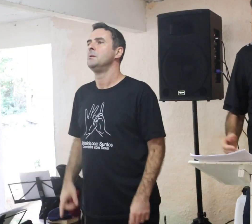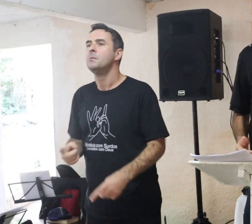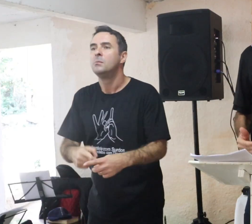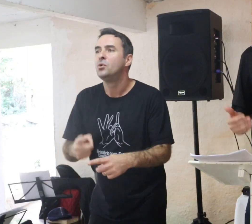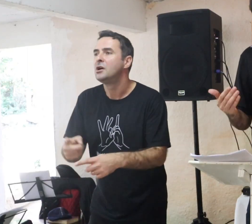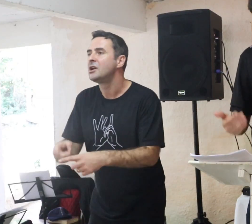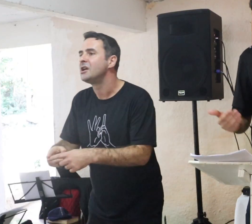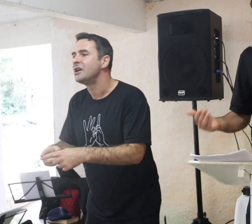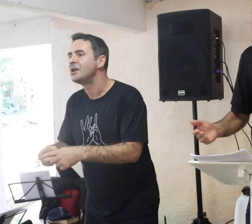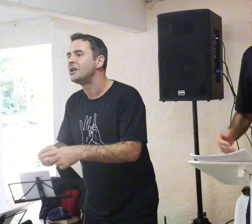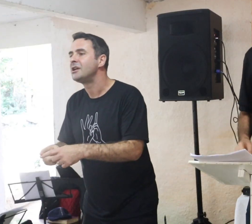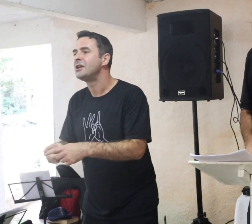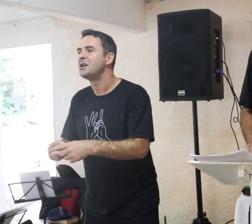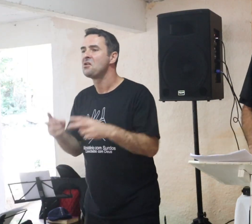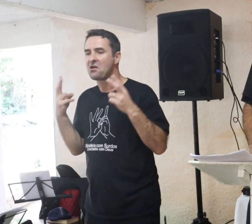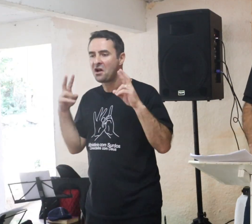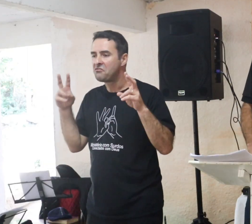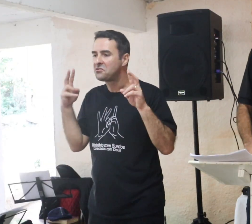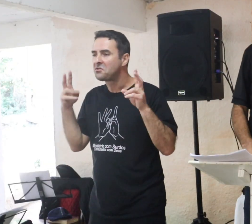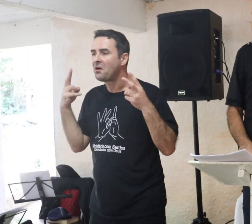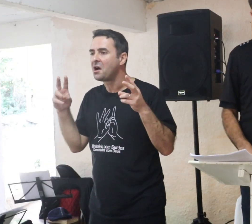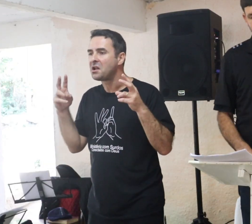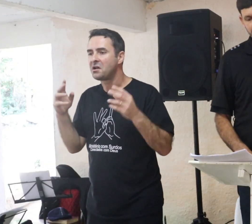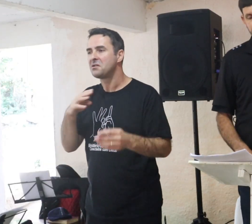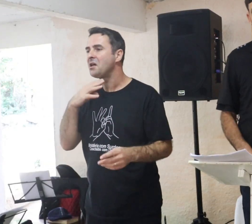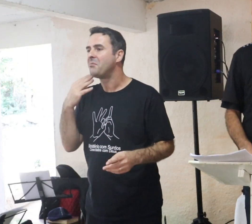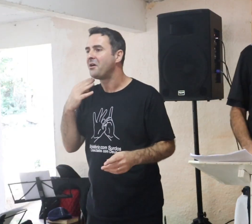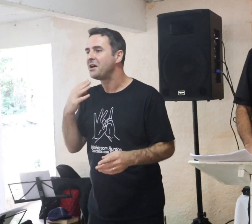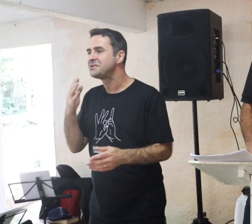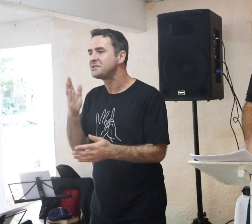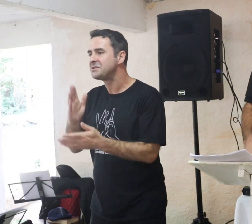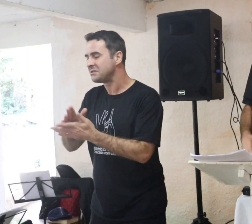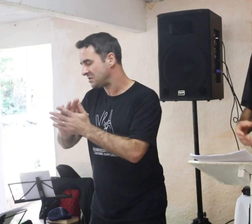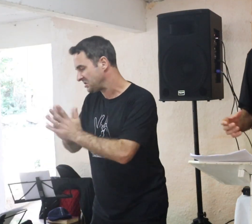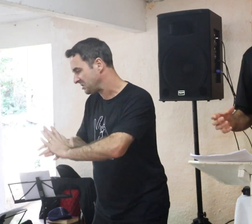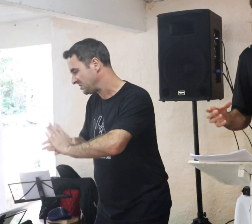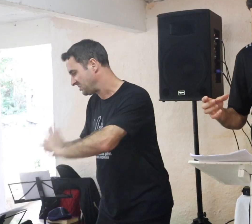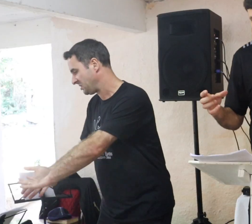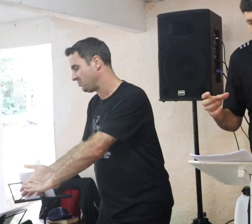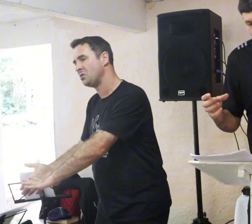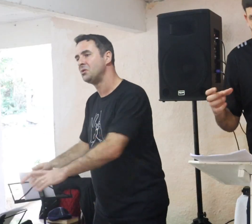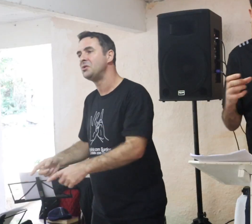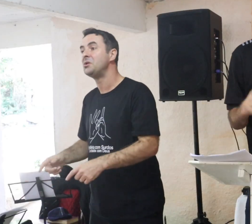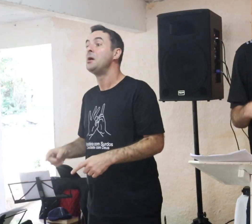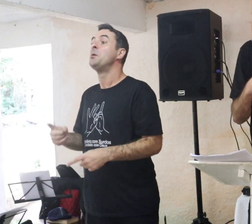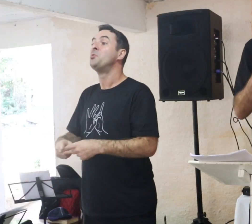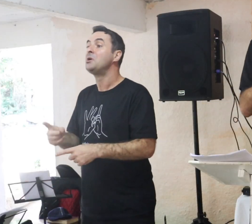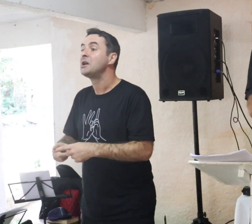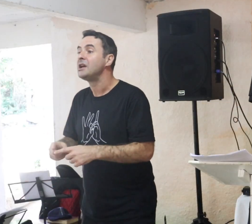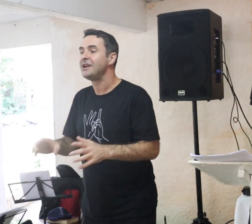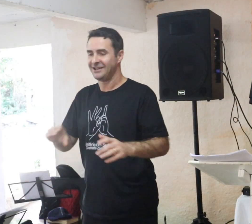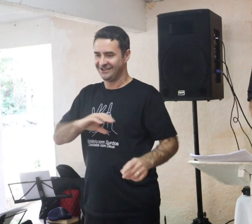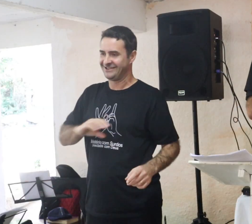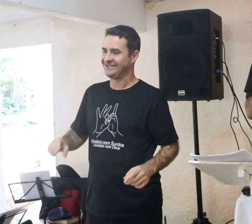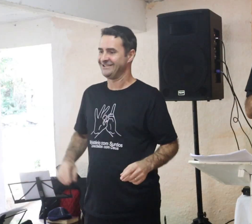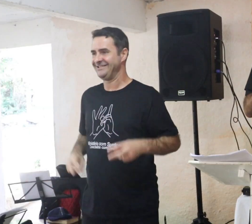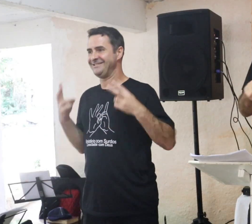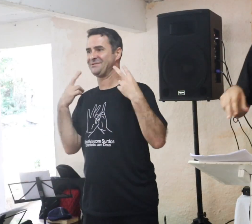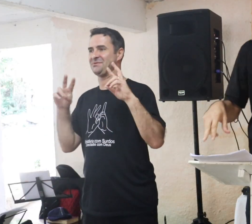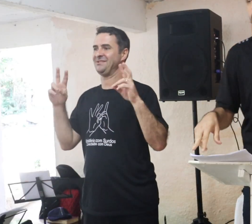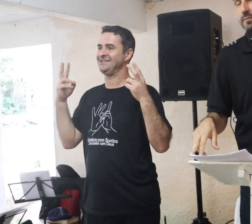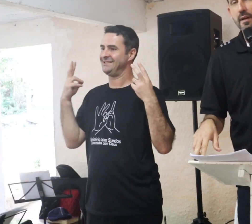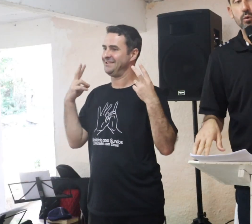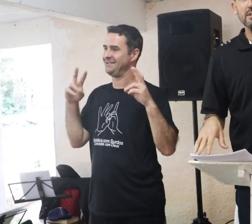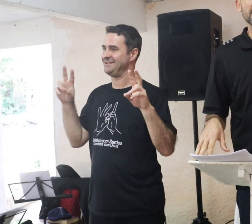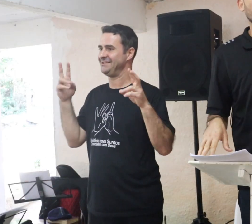Porque a vitória da morte foi superada pela vitória de Cristo. O seu ferrão mortal foi removido.